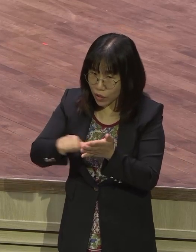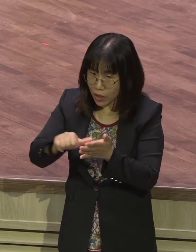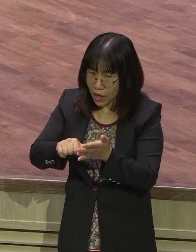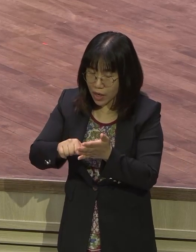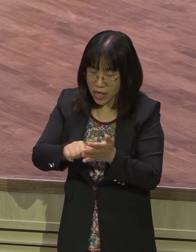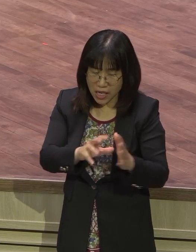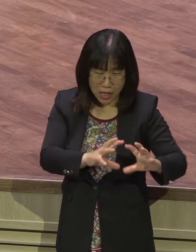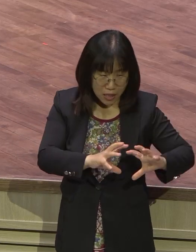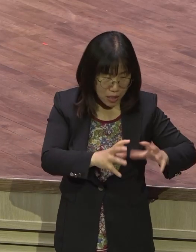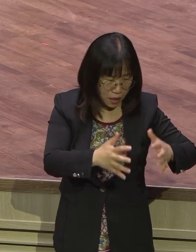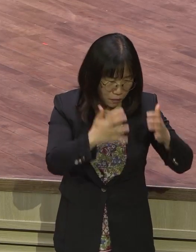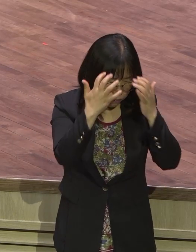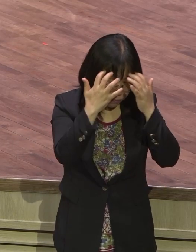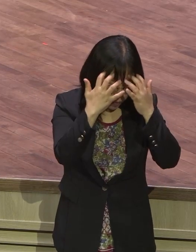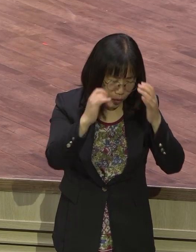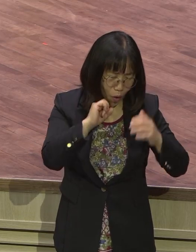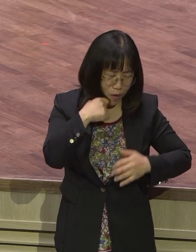다 가지고 와요